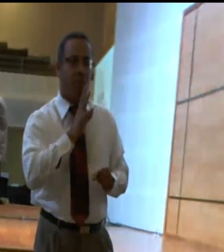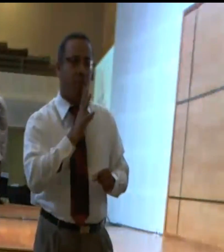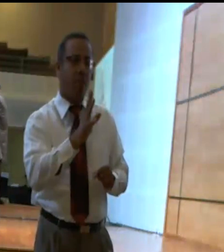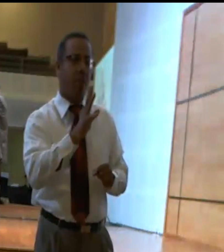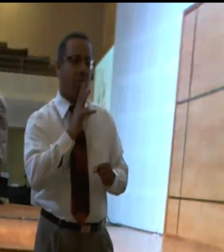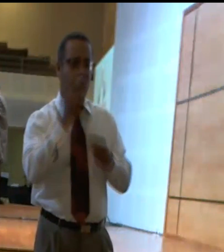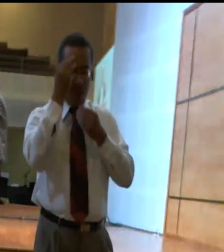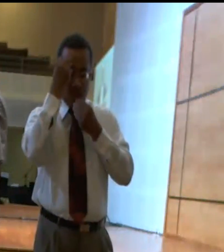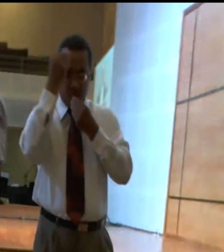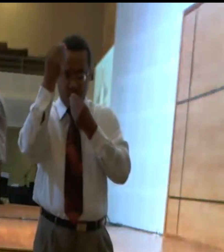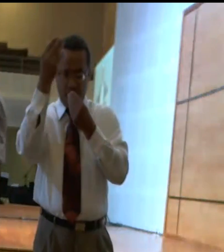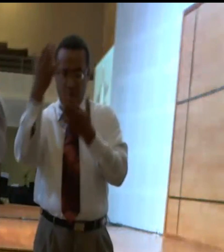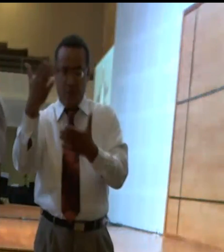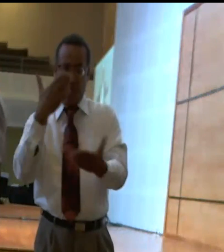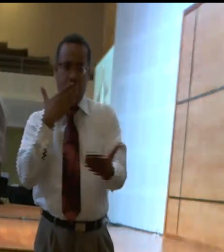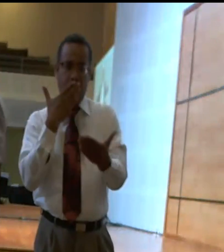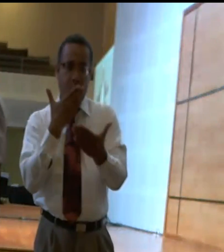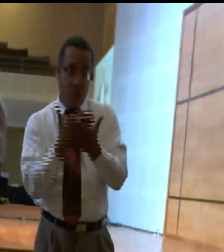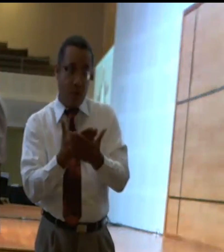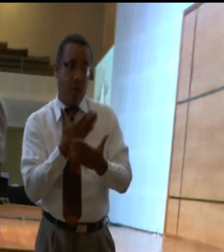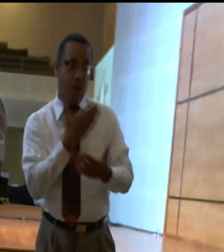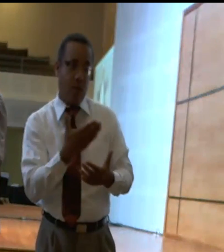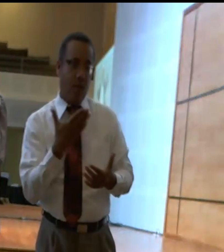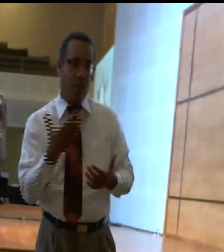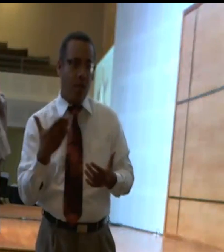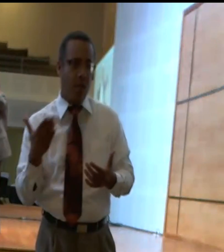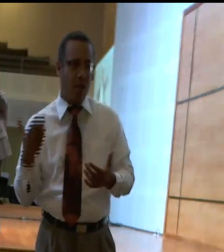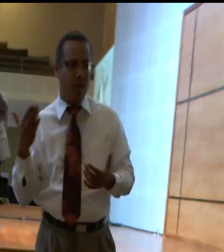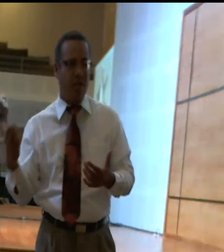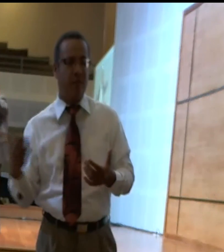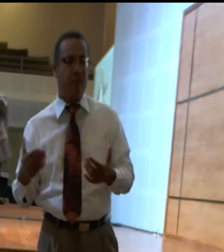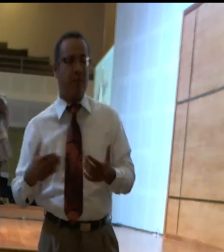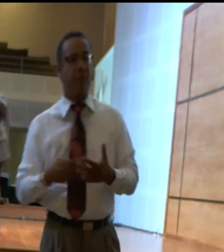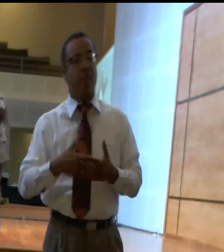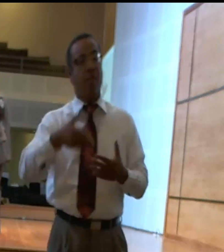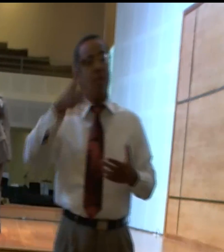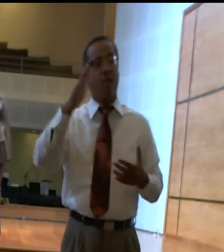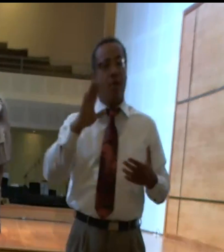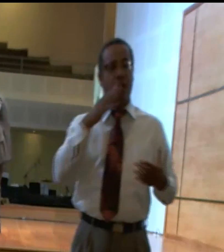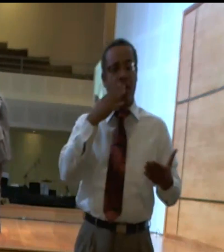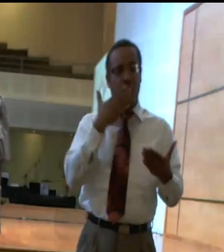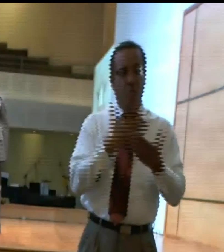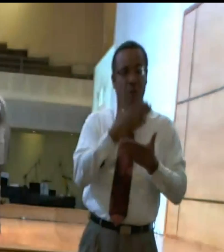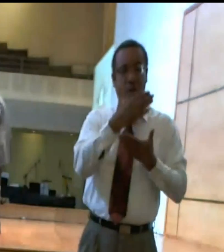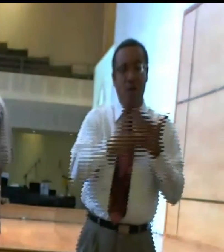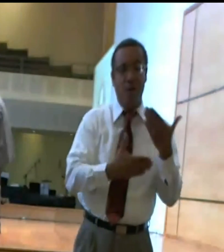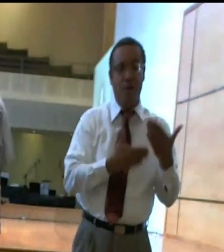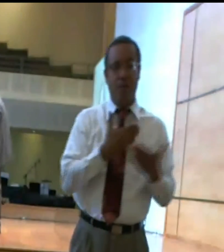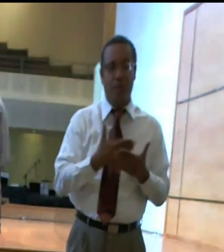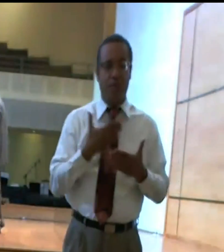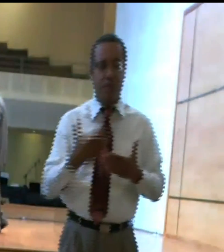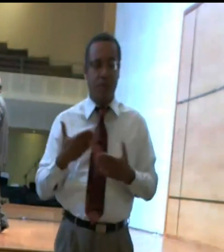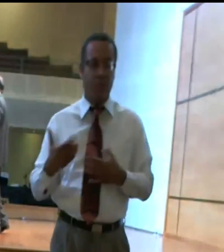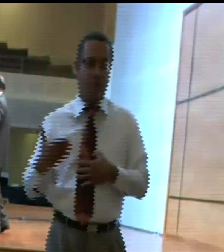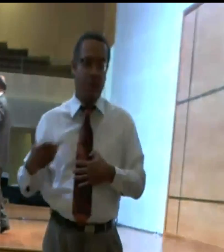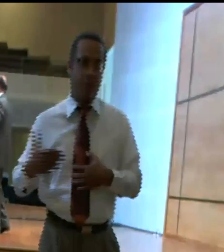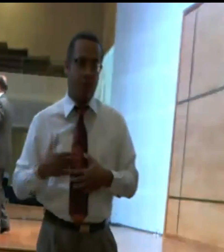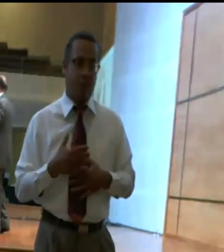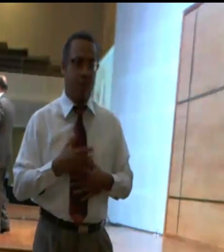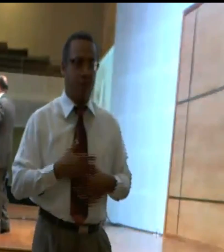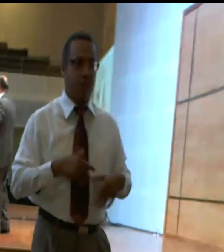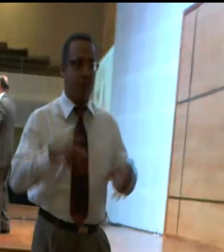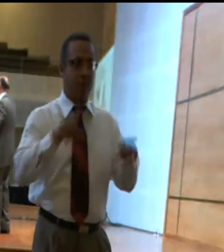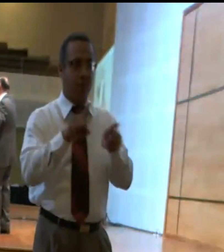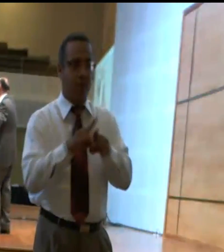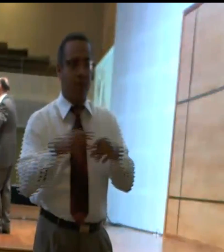la obediencia cosecha buenos resultados. Generalmente hablando, la obediencia cosecha buenos resultados. Y